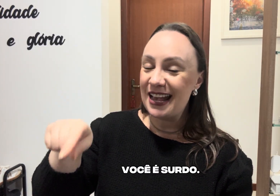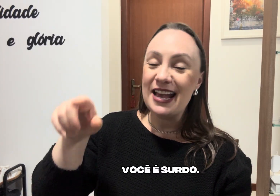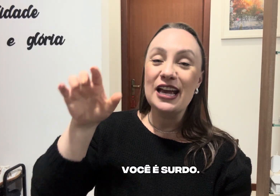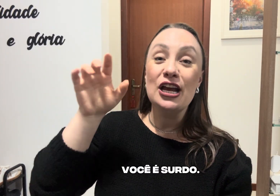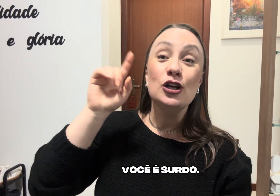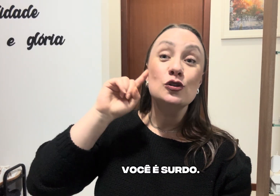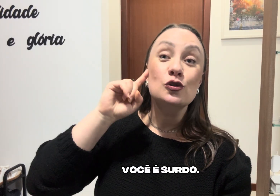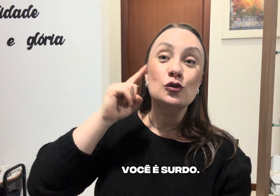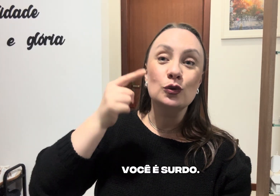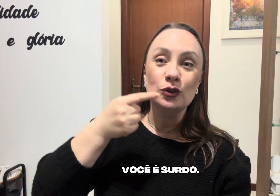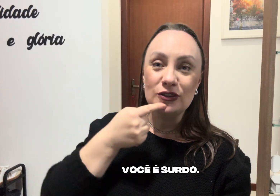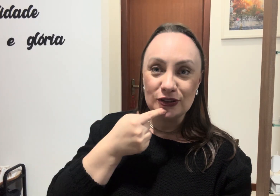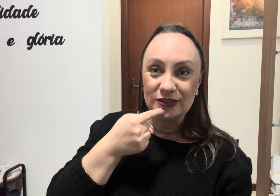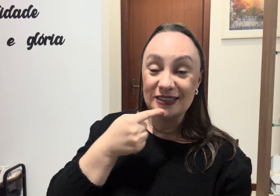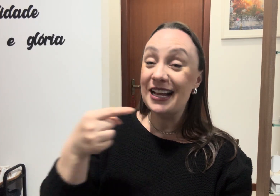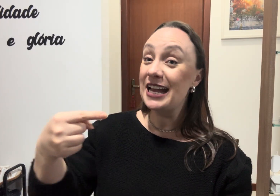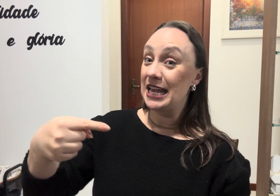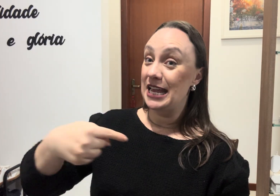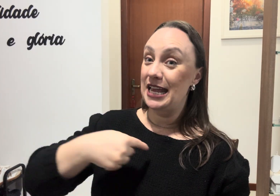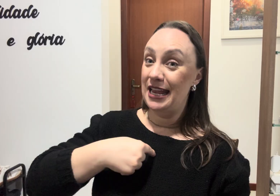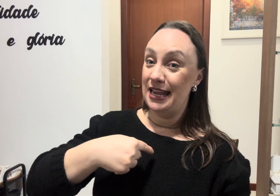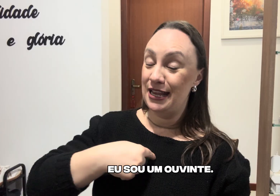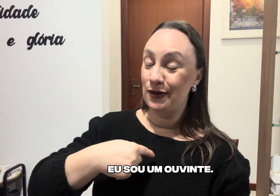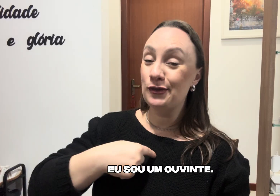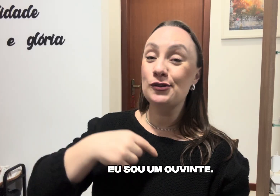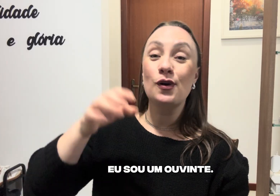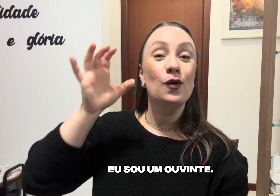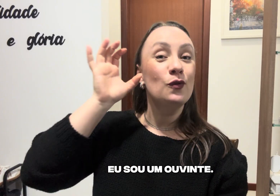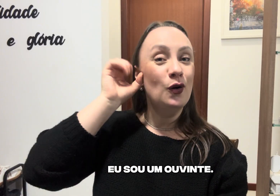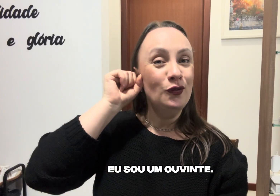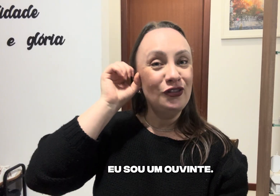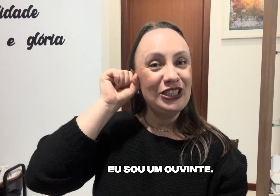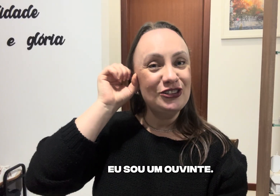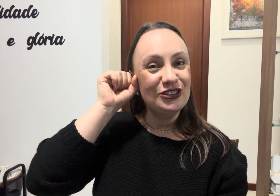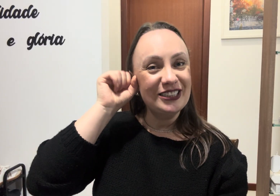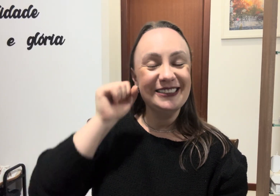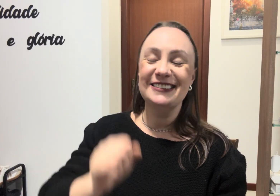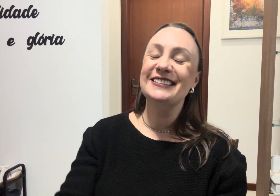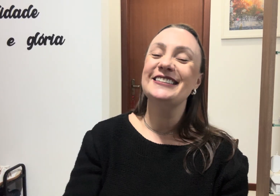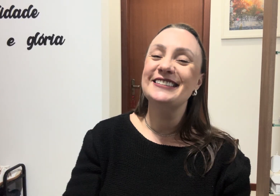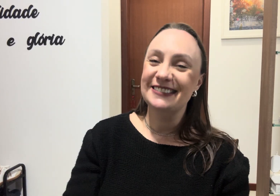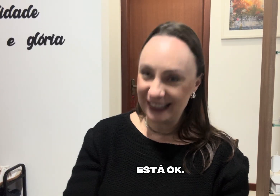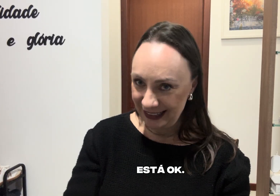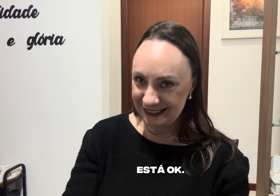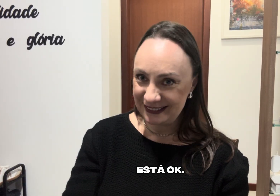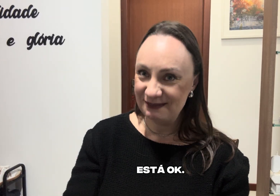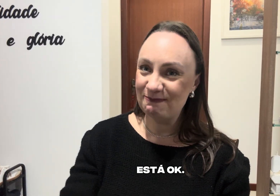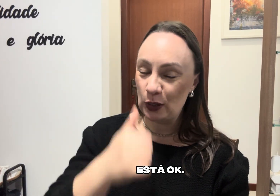é surdo? Eu sou ouvinte. Tá?